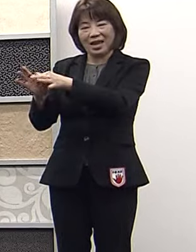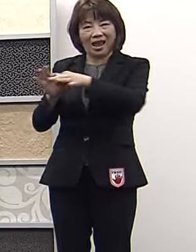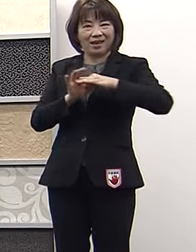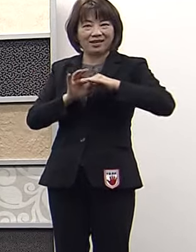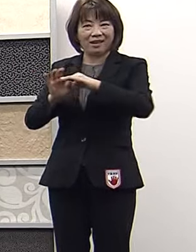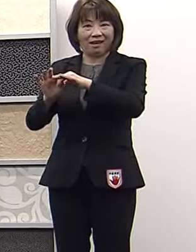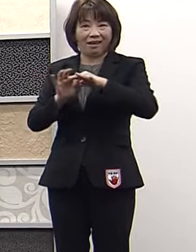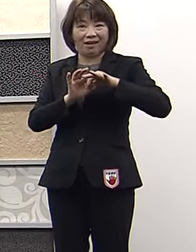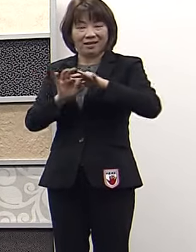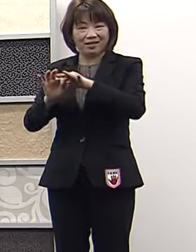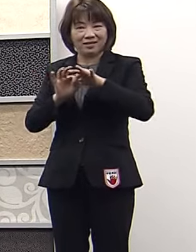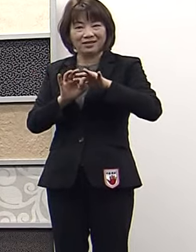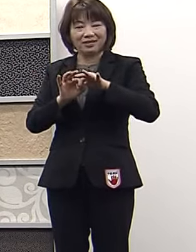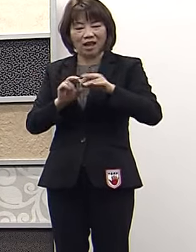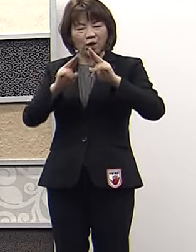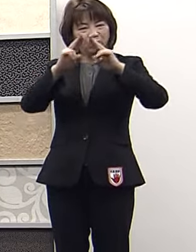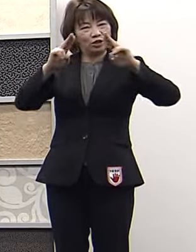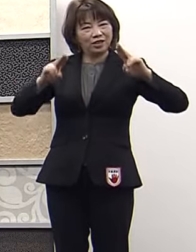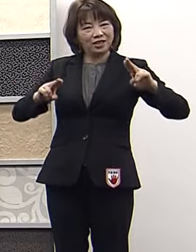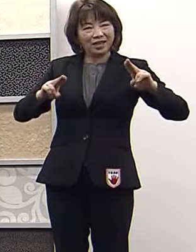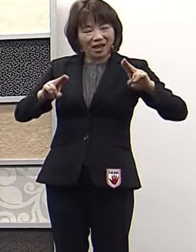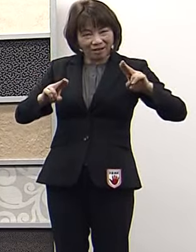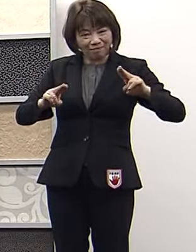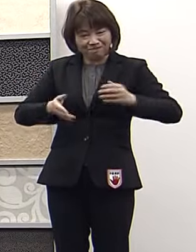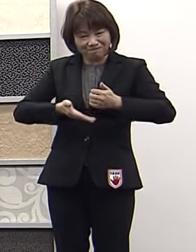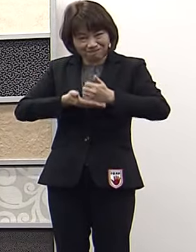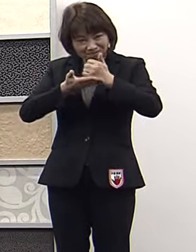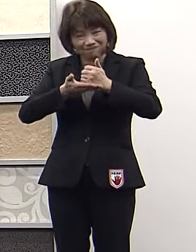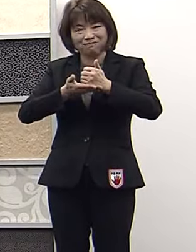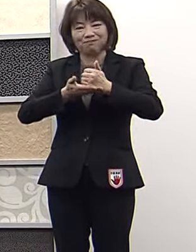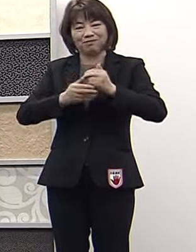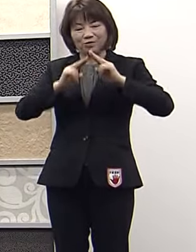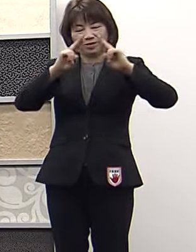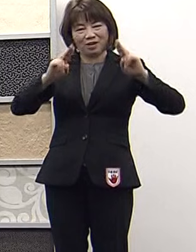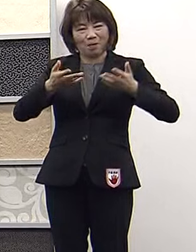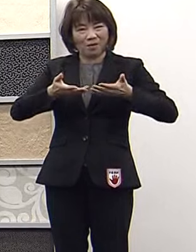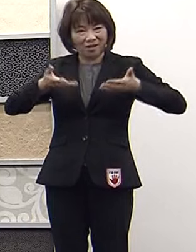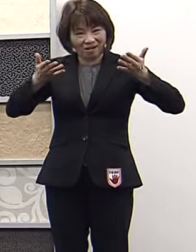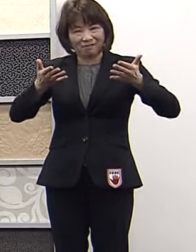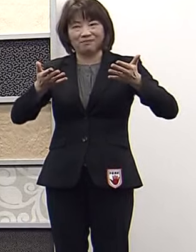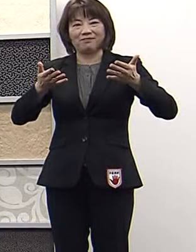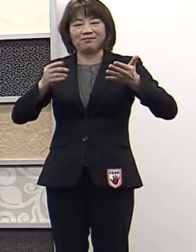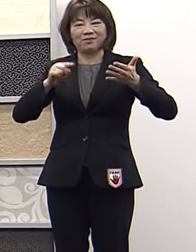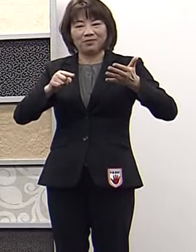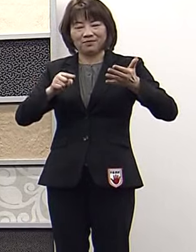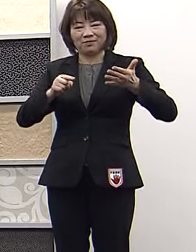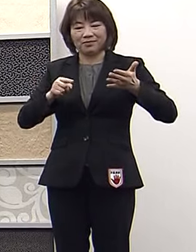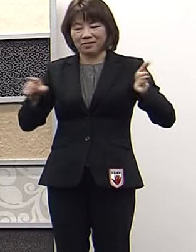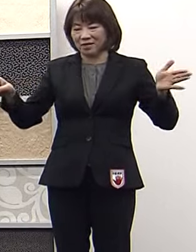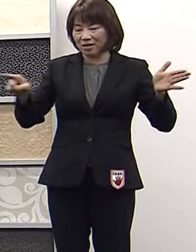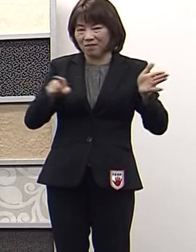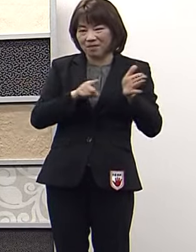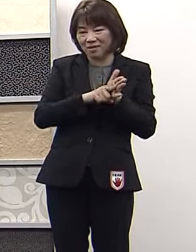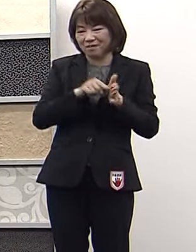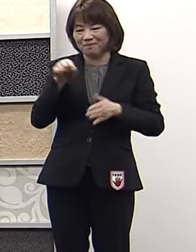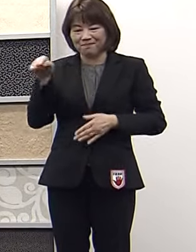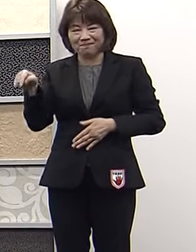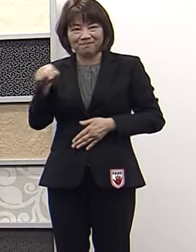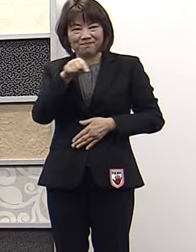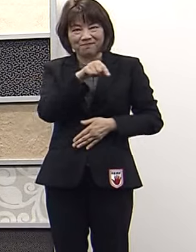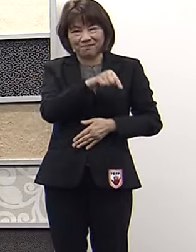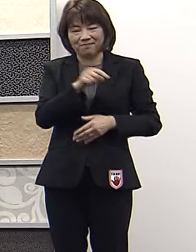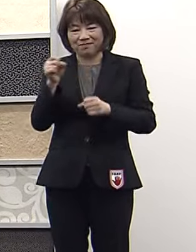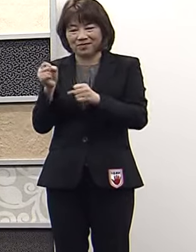ら、この環富士山ということで取り組みを盛り上げていこうと、いうことで、これまでですね、さまざまな事業を進めてまいり